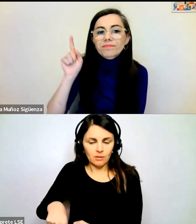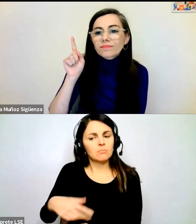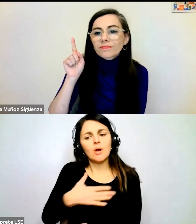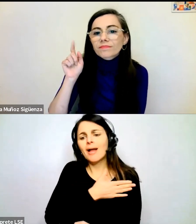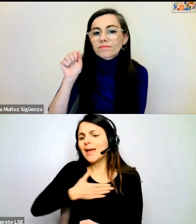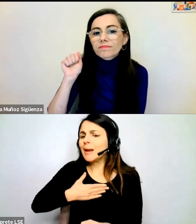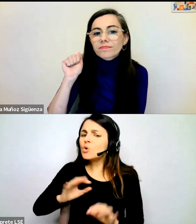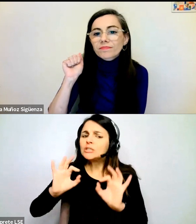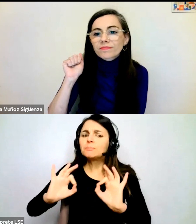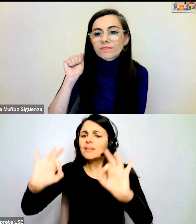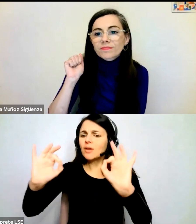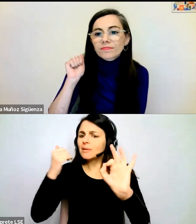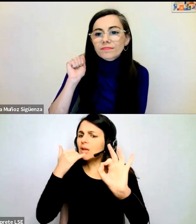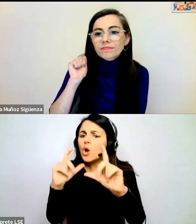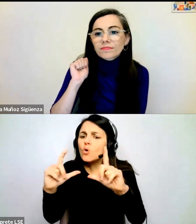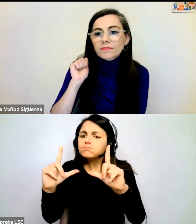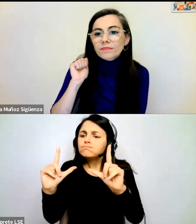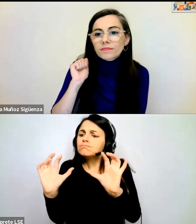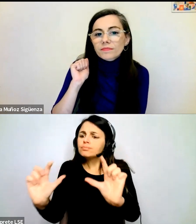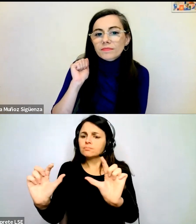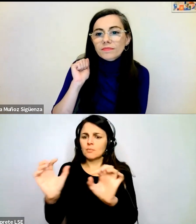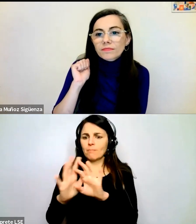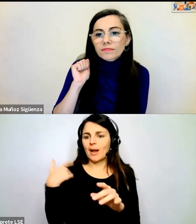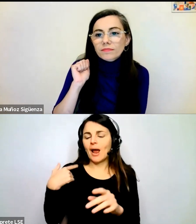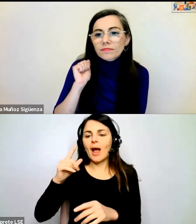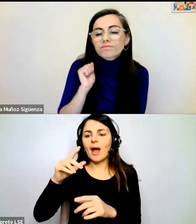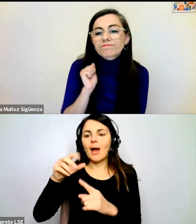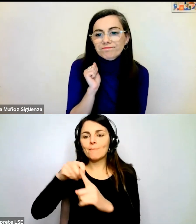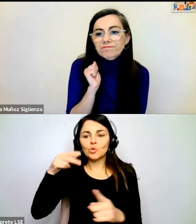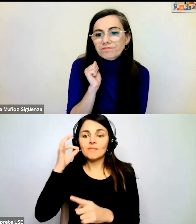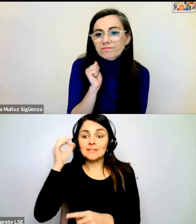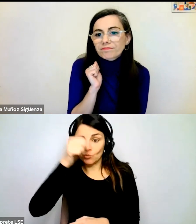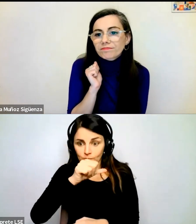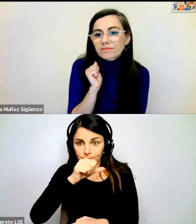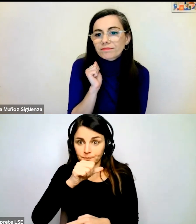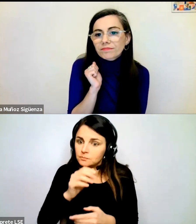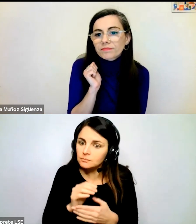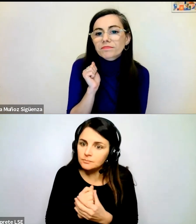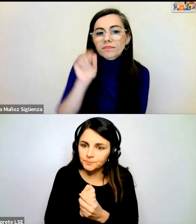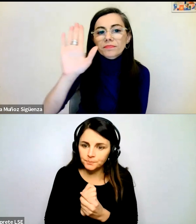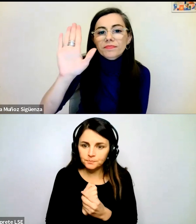apartado específico sobre legislación. Sí, Marta, Perdona, perdona. Patricia.